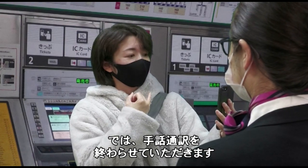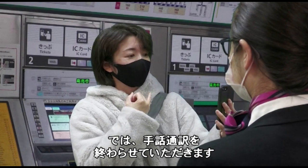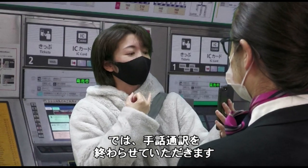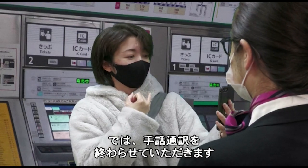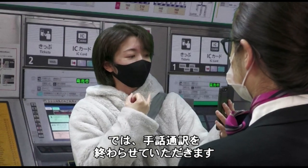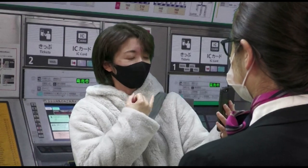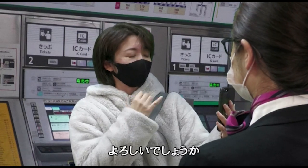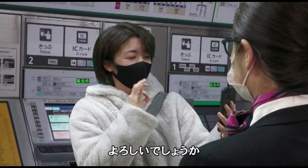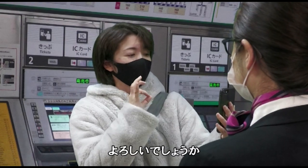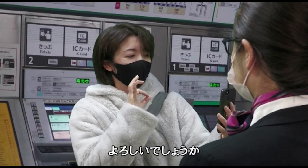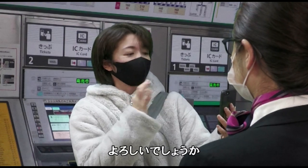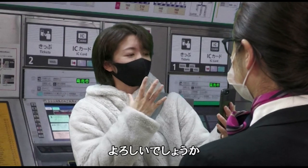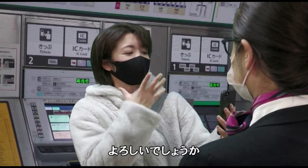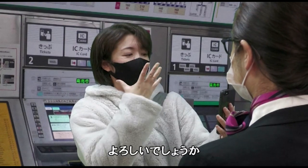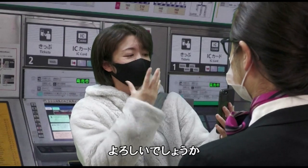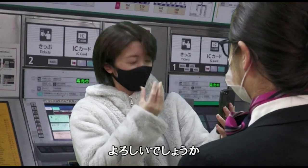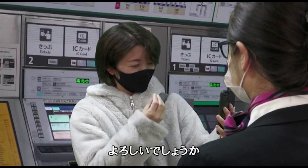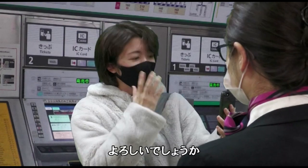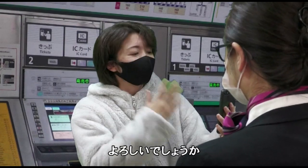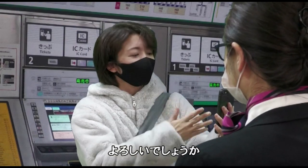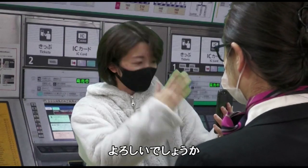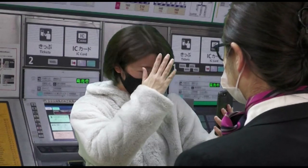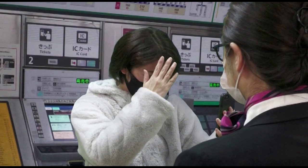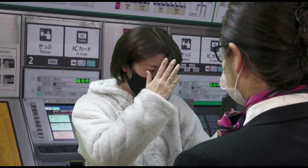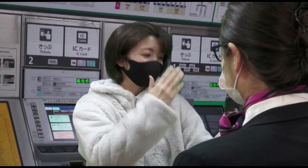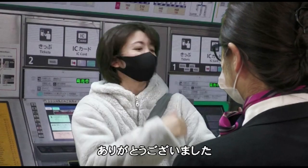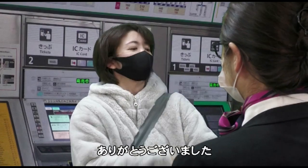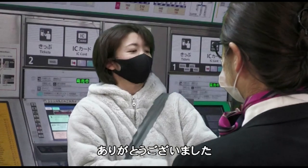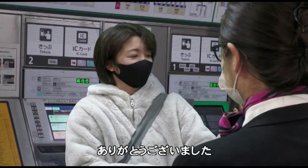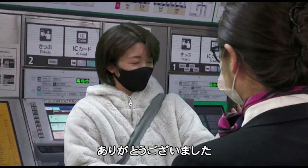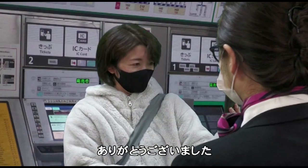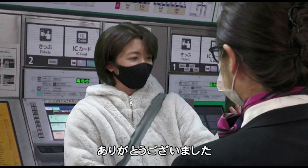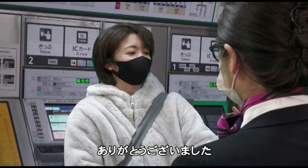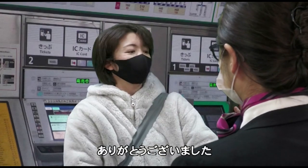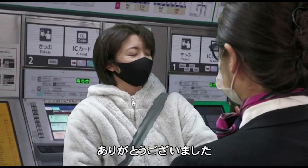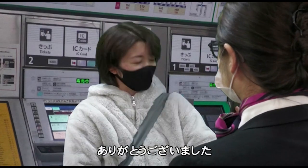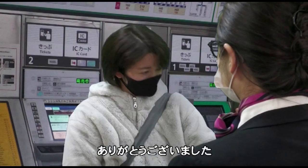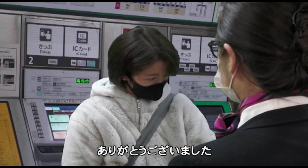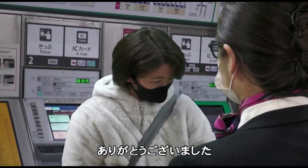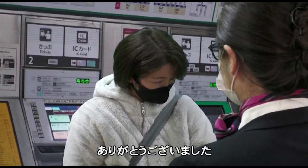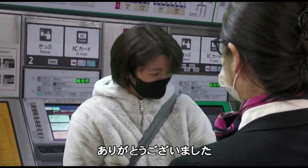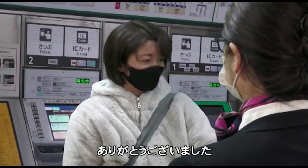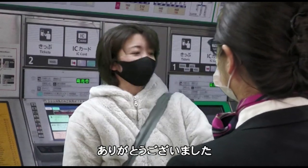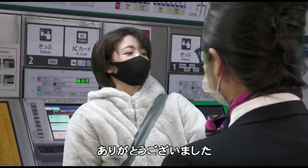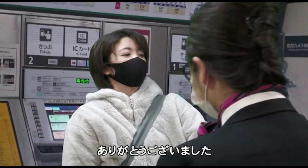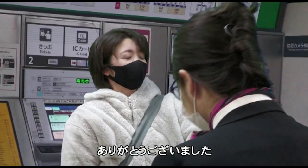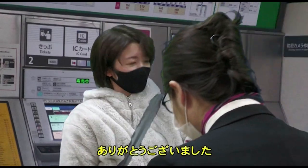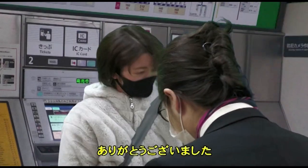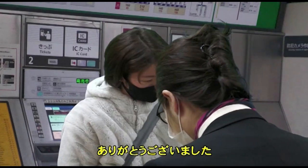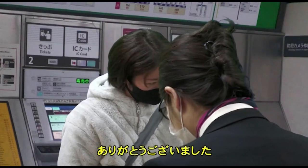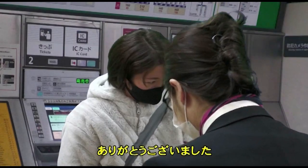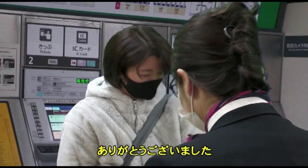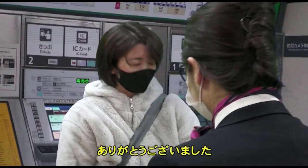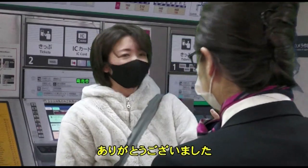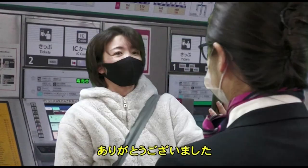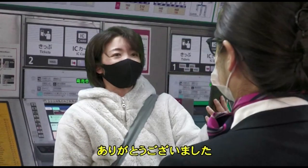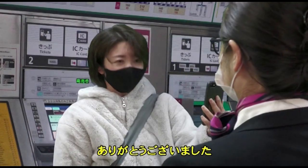ます。よろしいでしょうか。ありがとうございました。 ありがとうございました